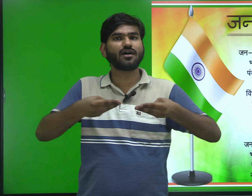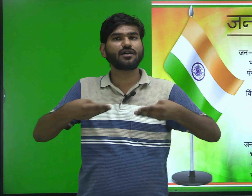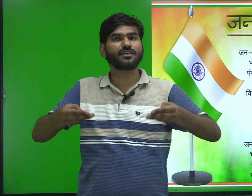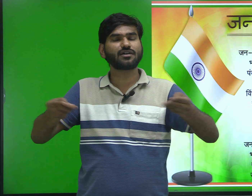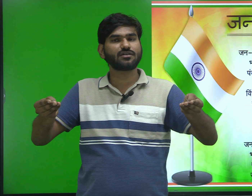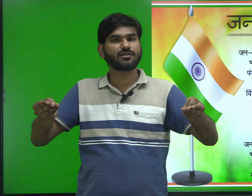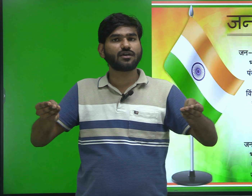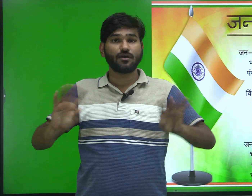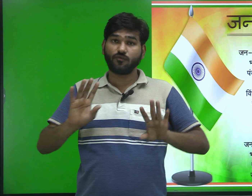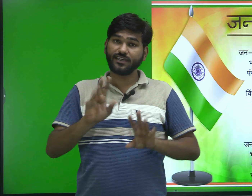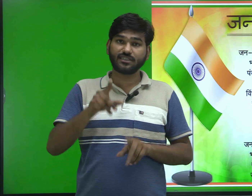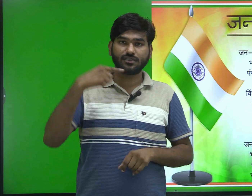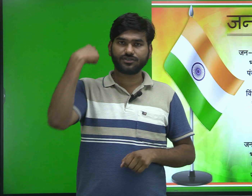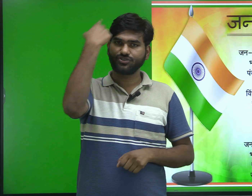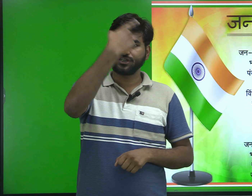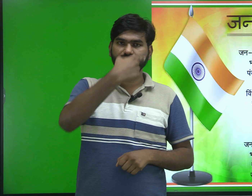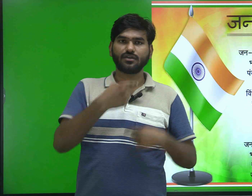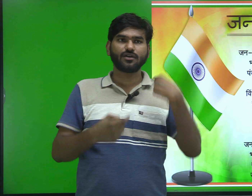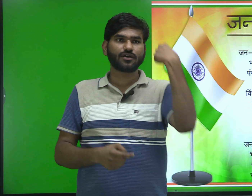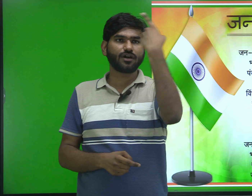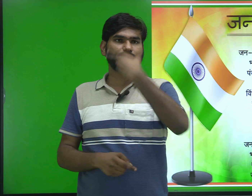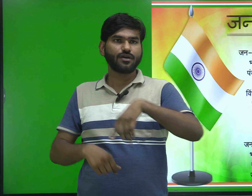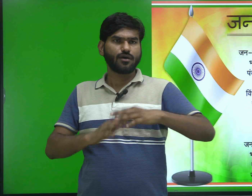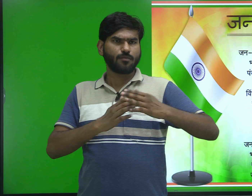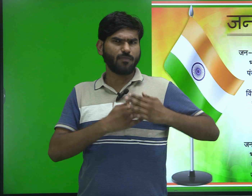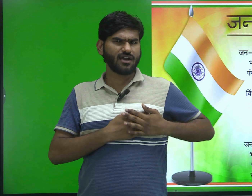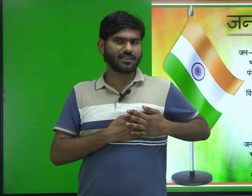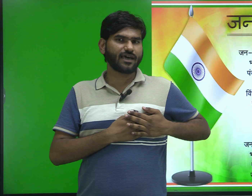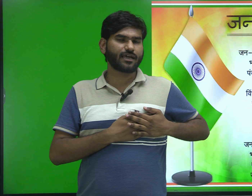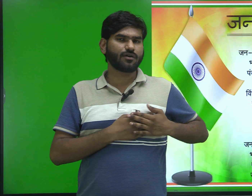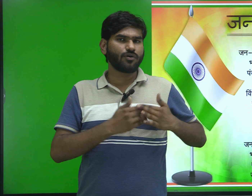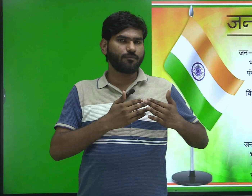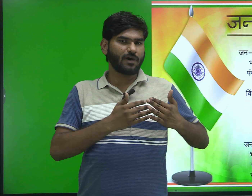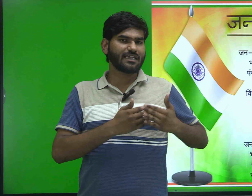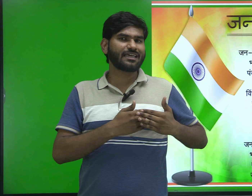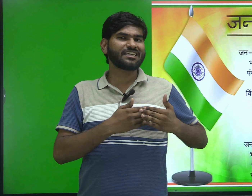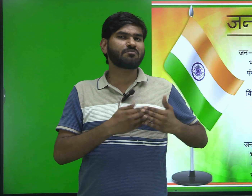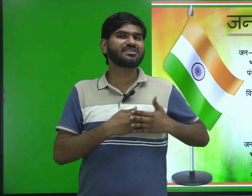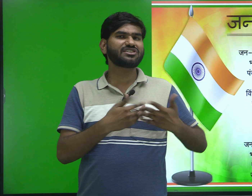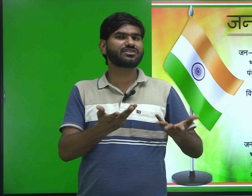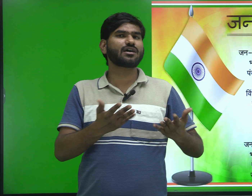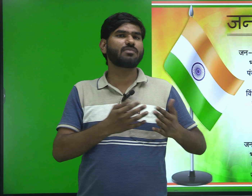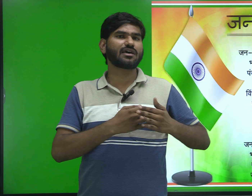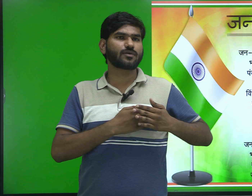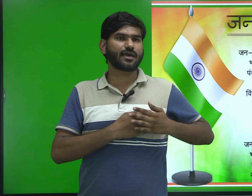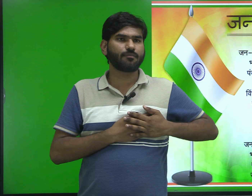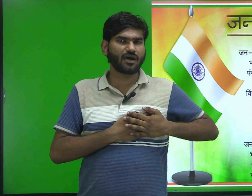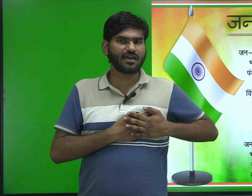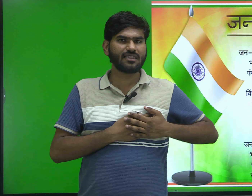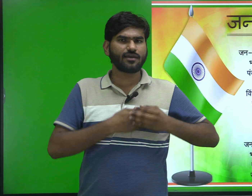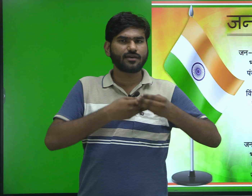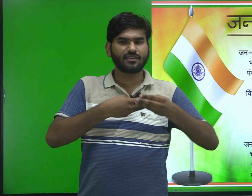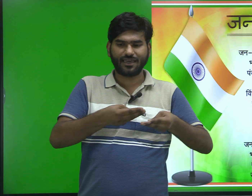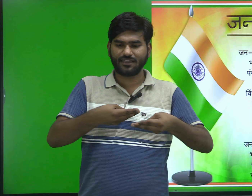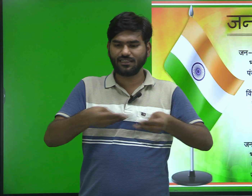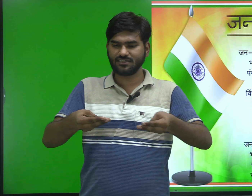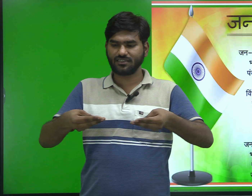मंगलदायक, वही जन, जन गण मंगलदायक। मंगल यानी कि मन से जिनका मंगल हो रहा है, मंगल दायक दिल से हो